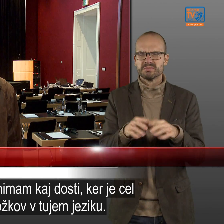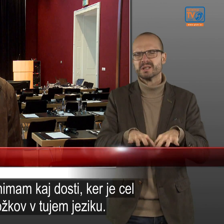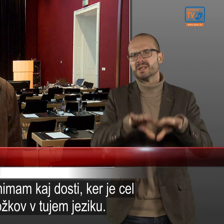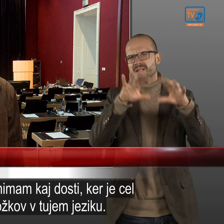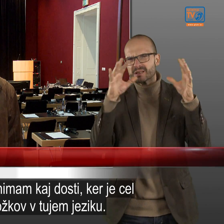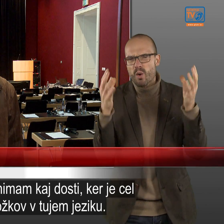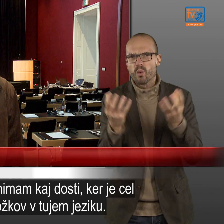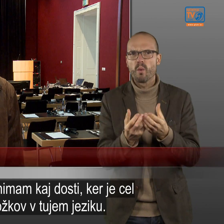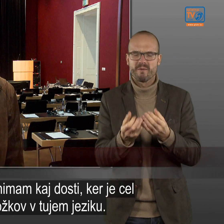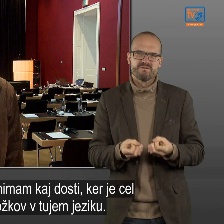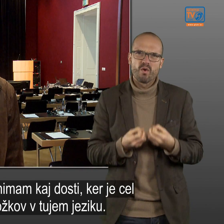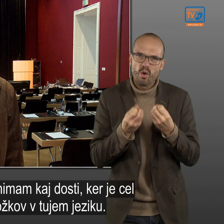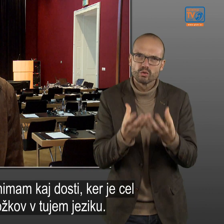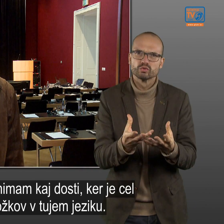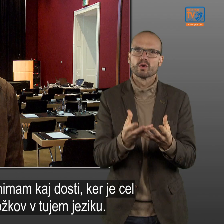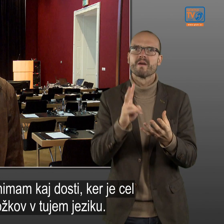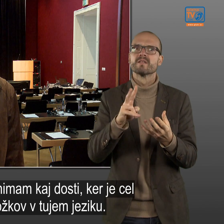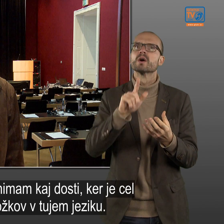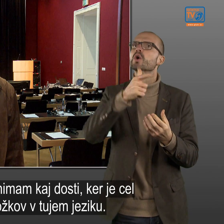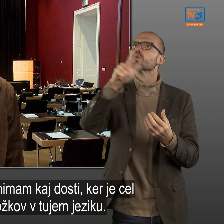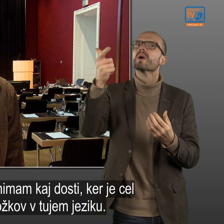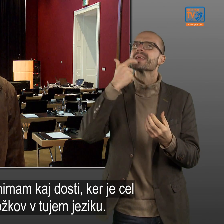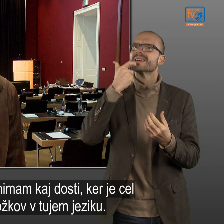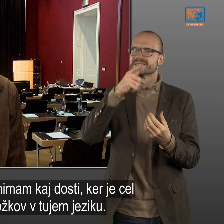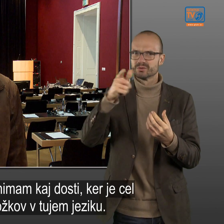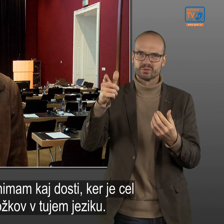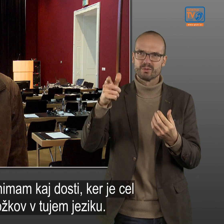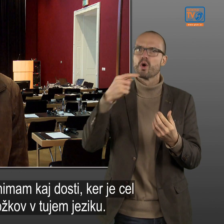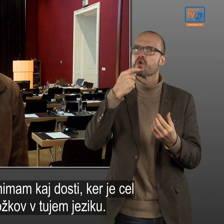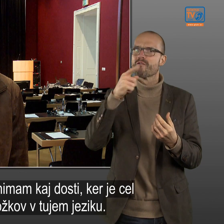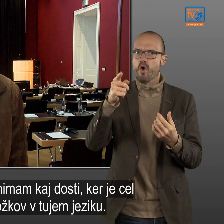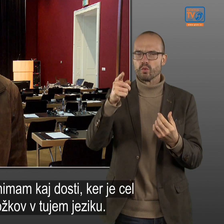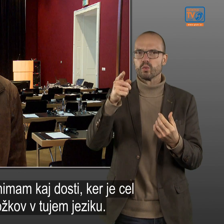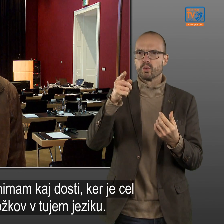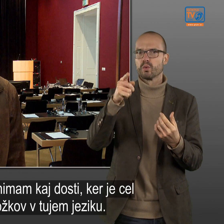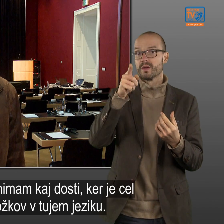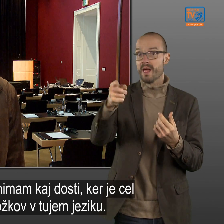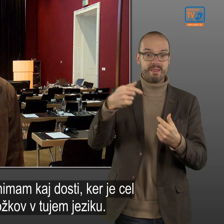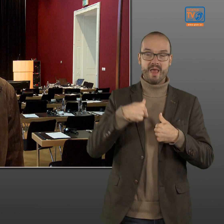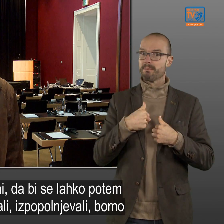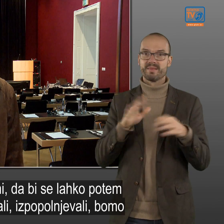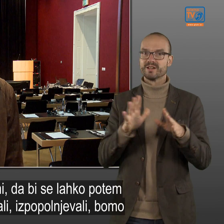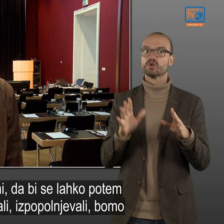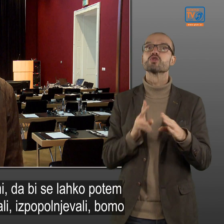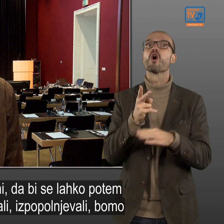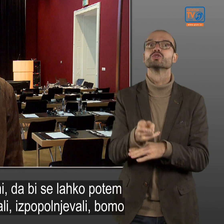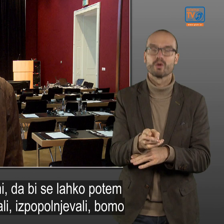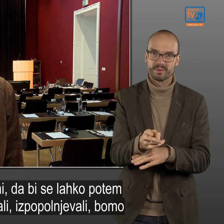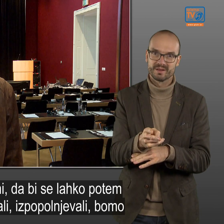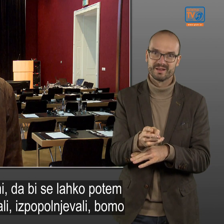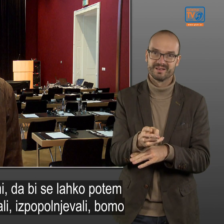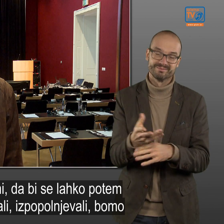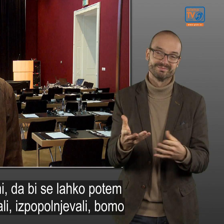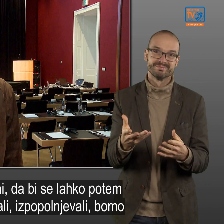kup vložkov v tujejezičnem govoru in ti nam niso dostopni. To se pravi,